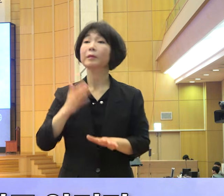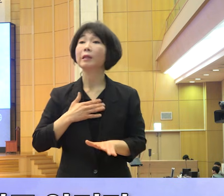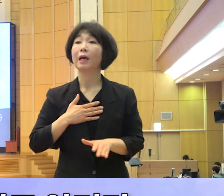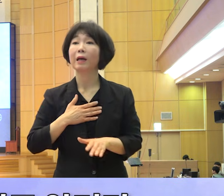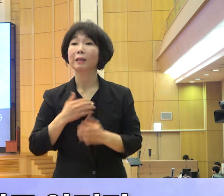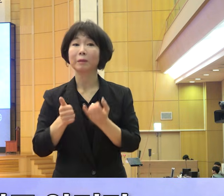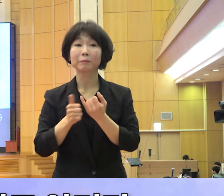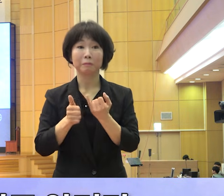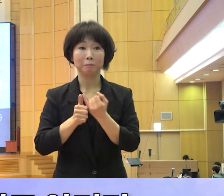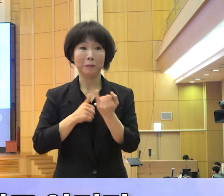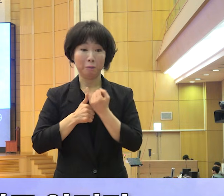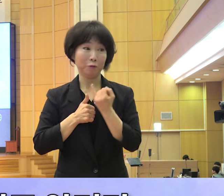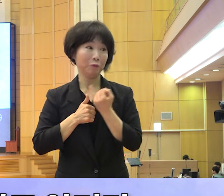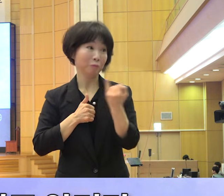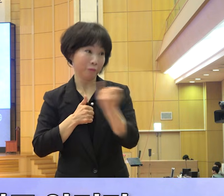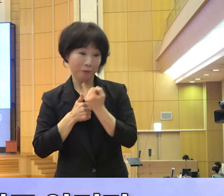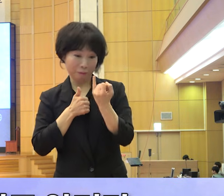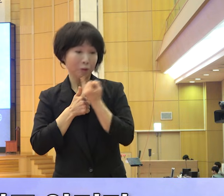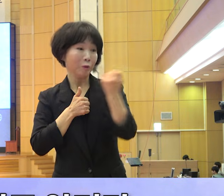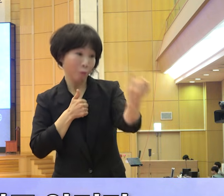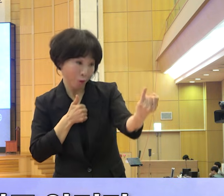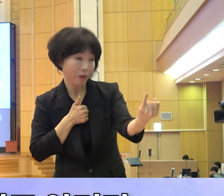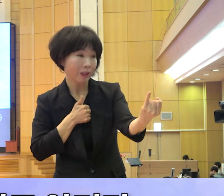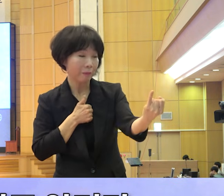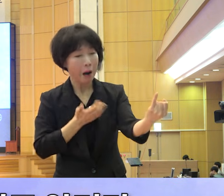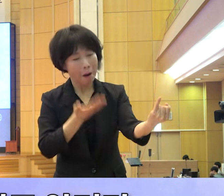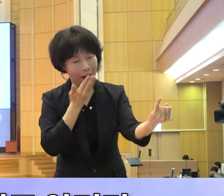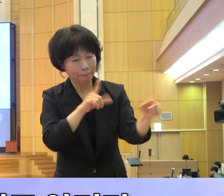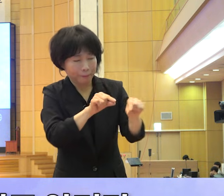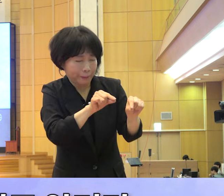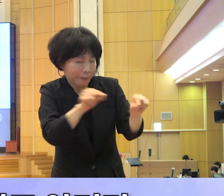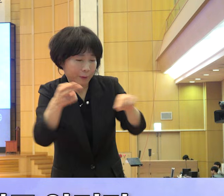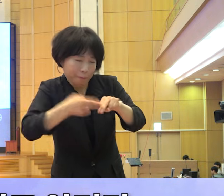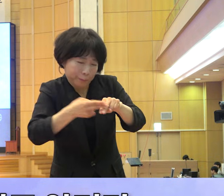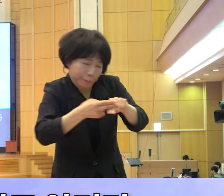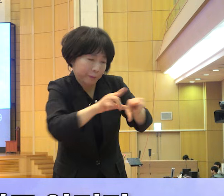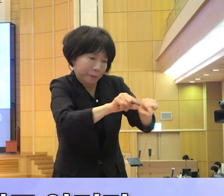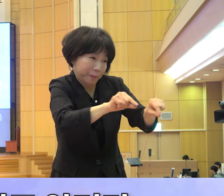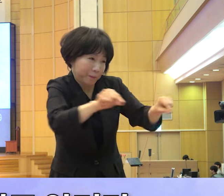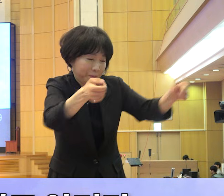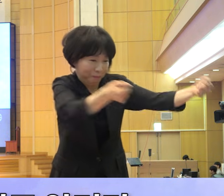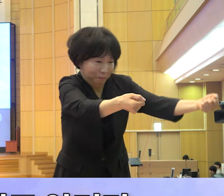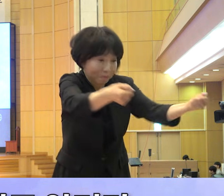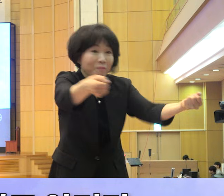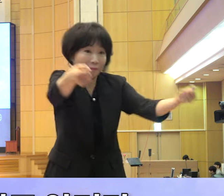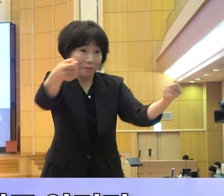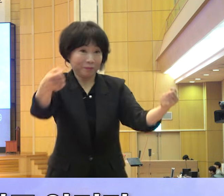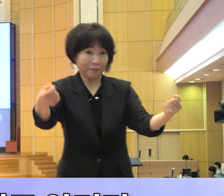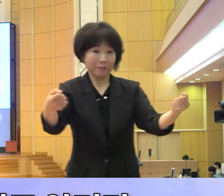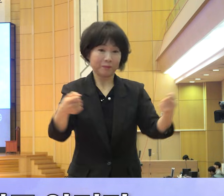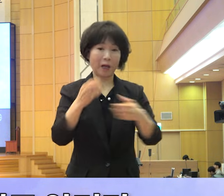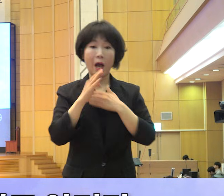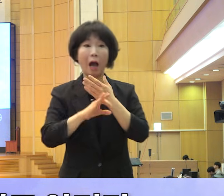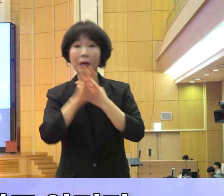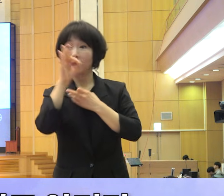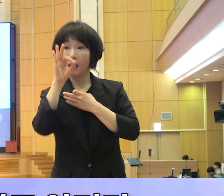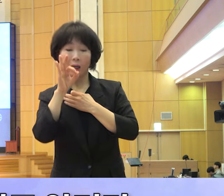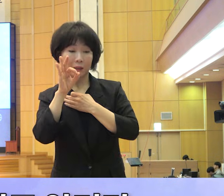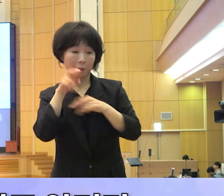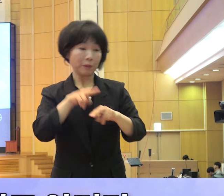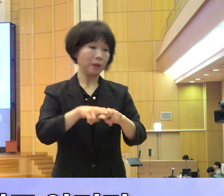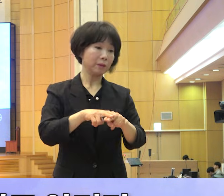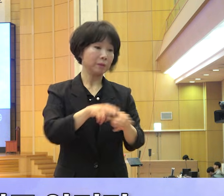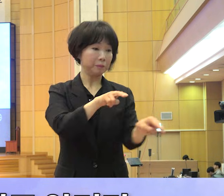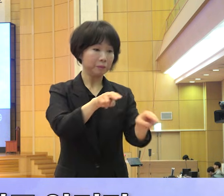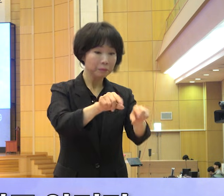사모님이 뭐 이렇게 식사 이렇게 만들어서 이렇게 갖다 놓으면, 저는 이제 아침 식사를 해봐야